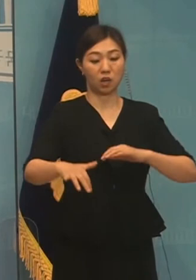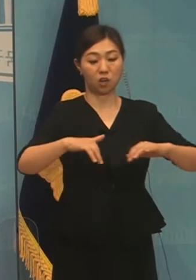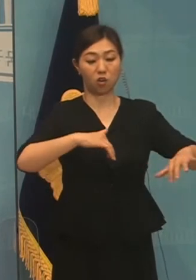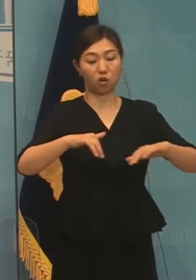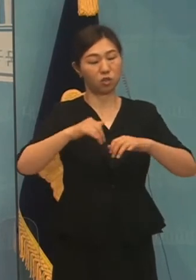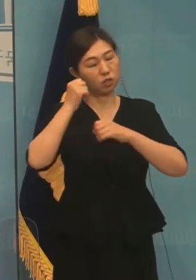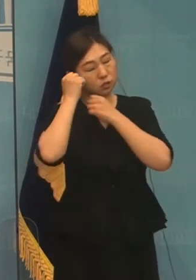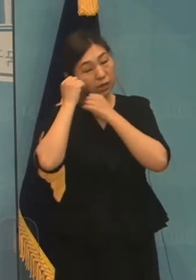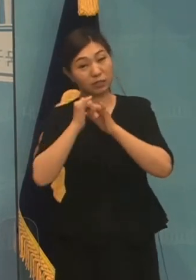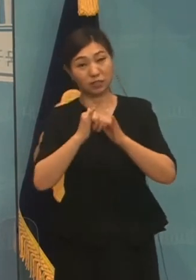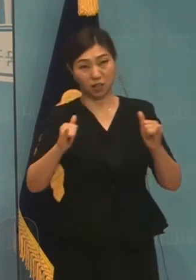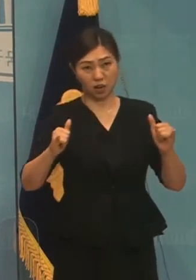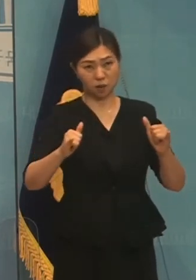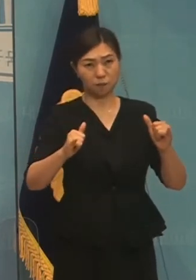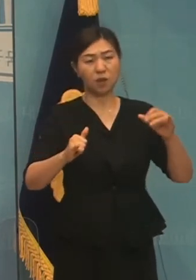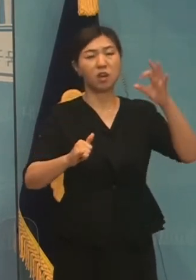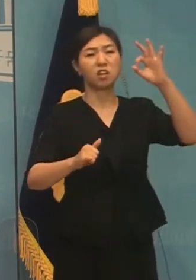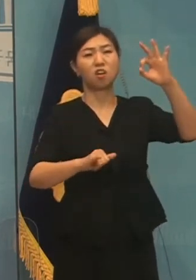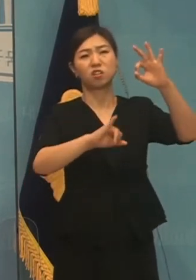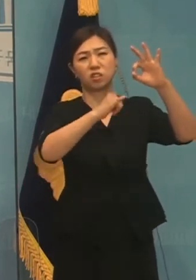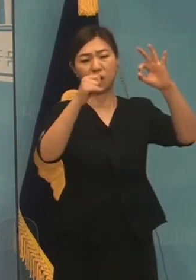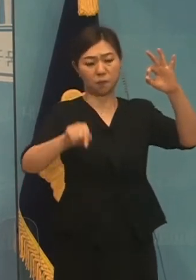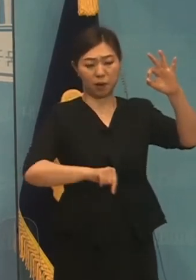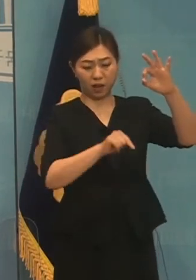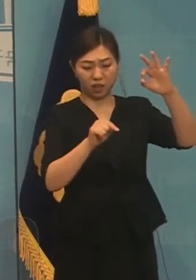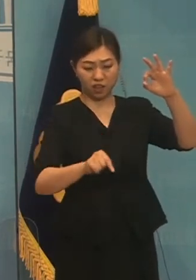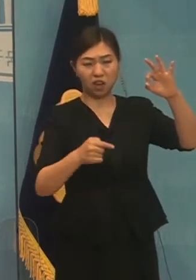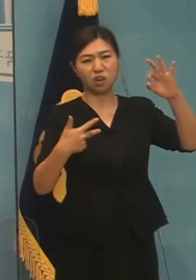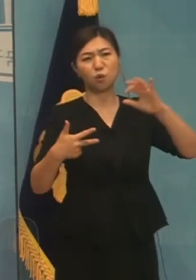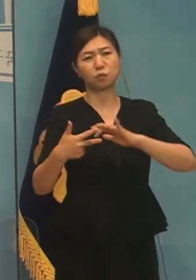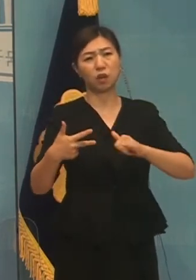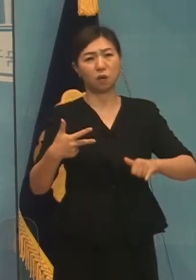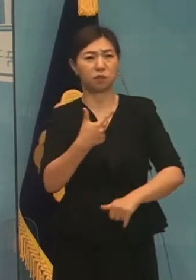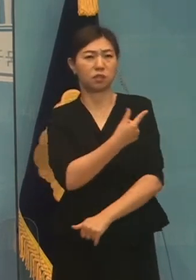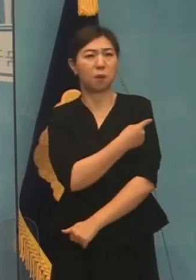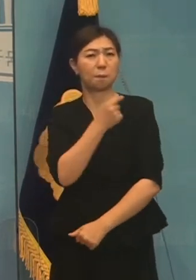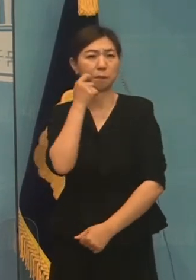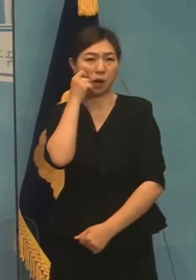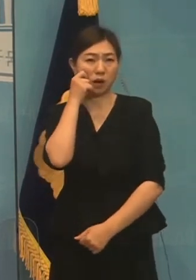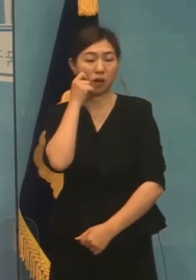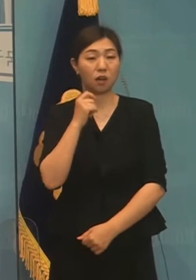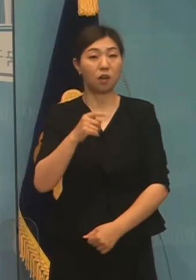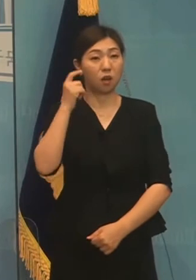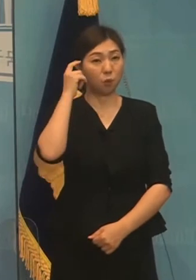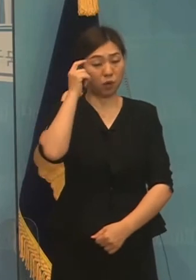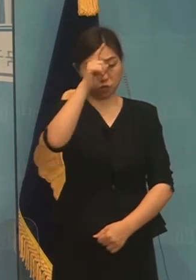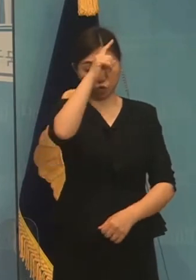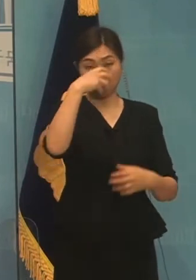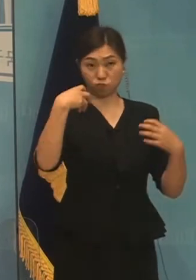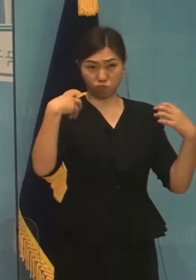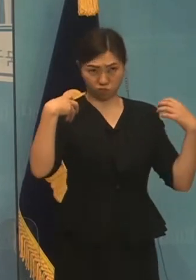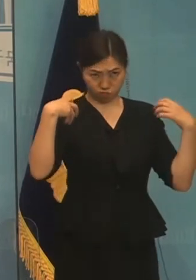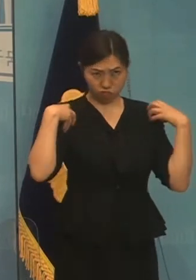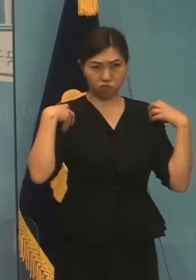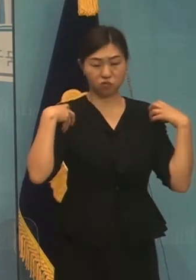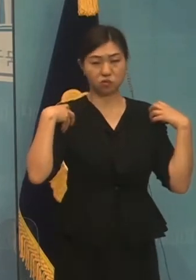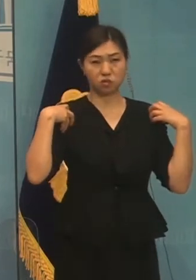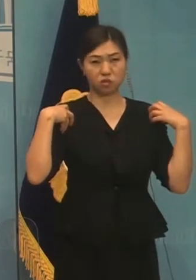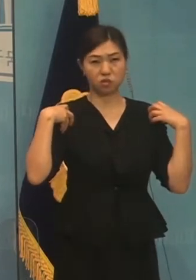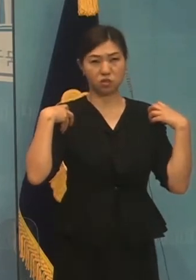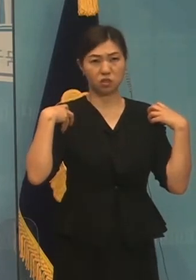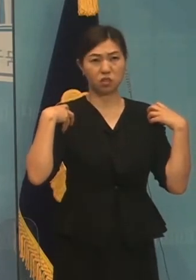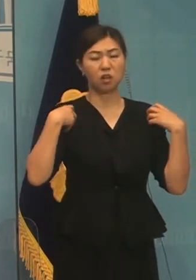노숙인 10명 중 7명은 백신을 맞지 못합니다. 방역당국은 백신 사각지대